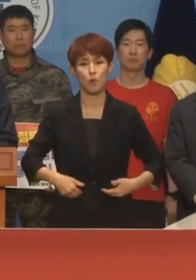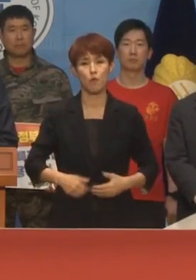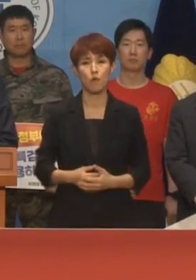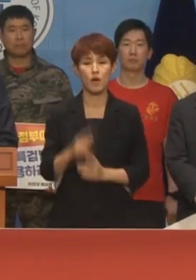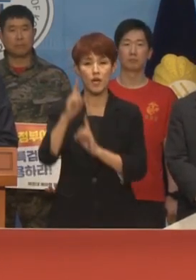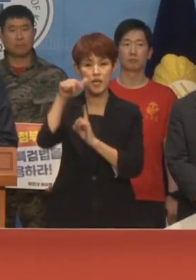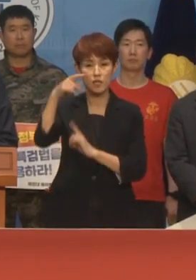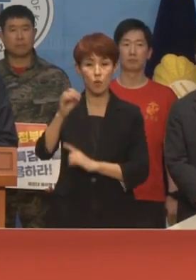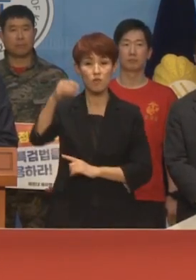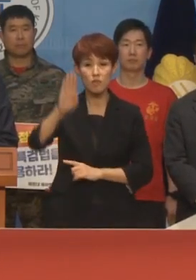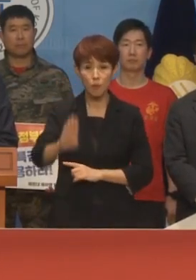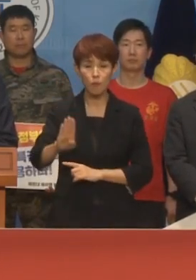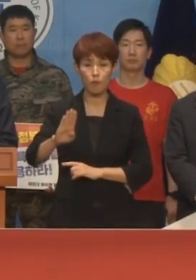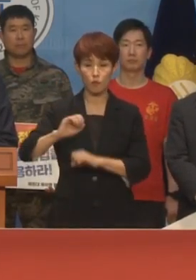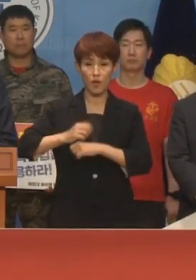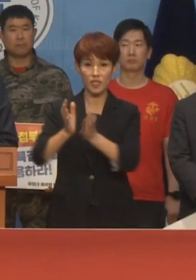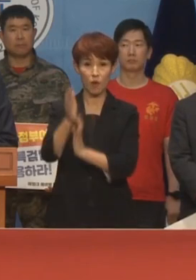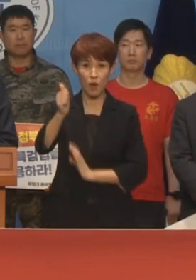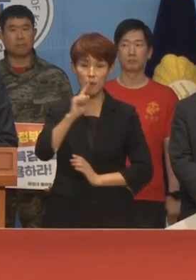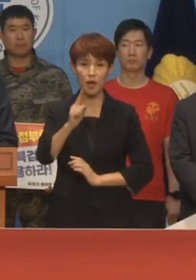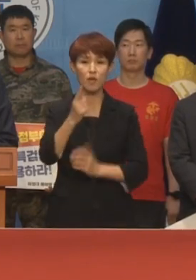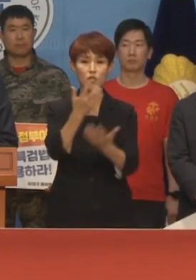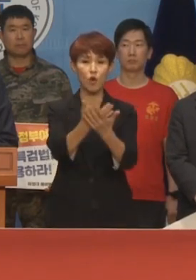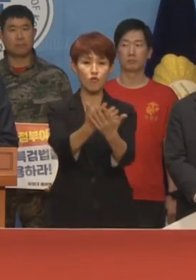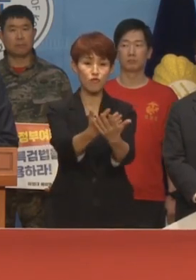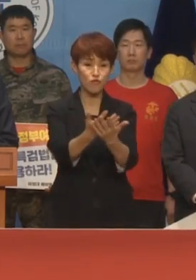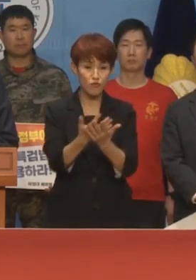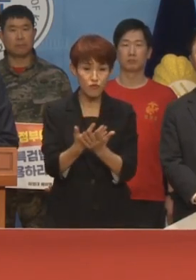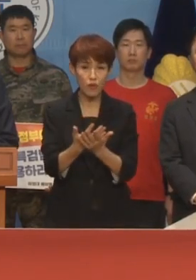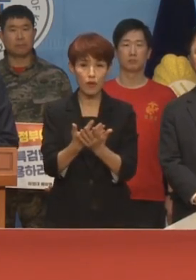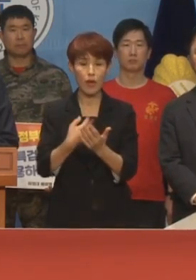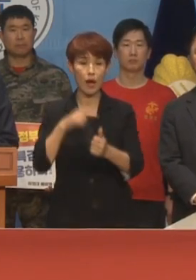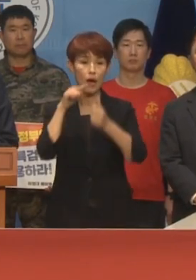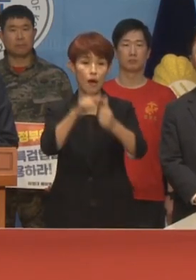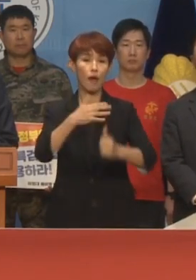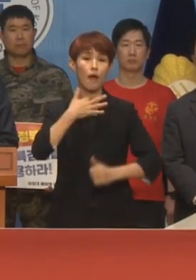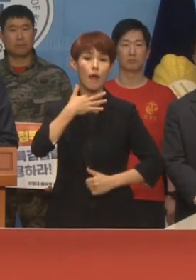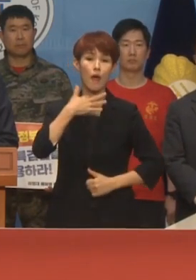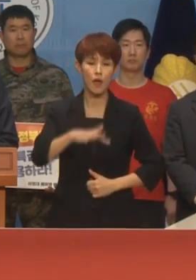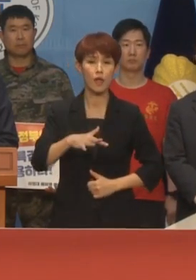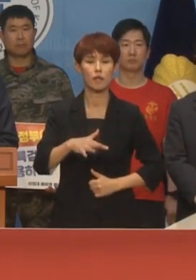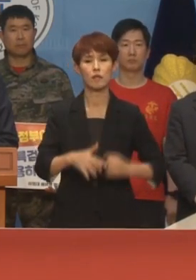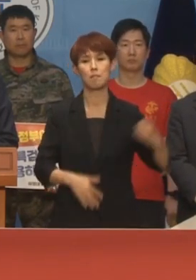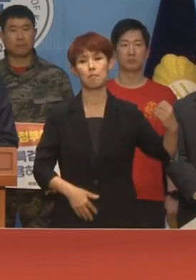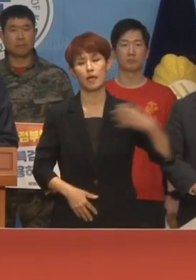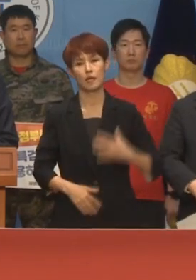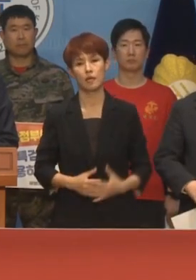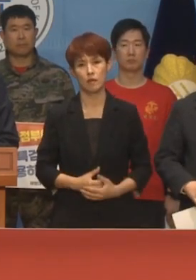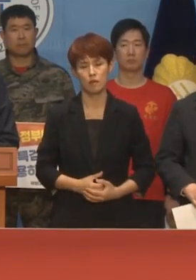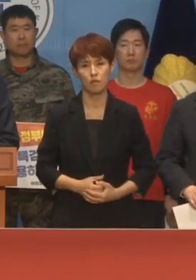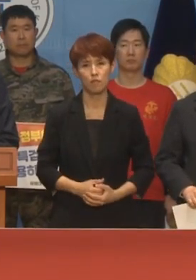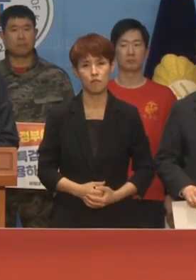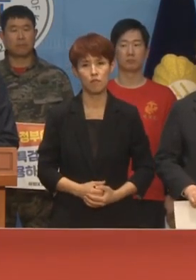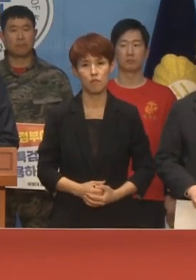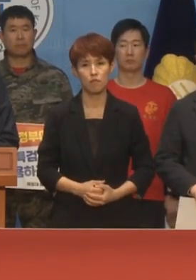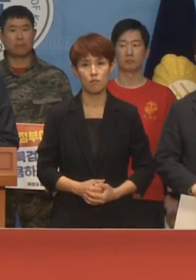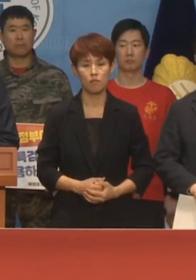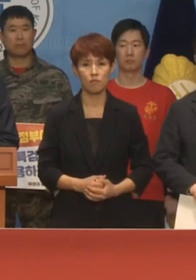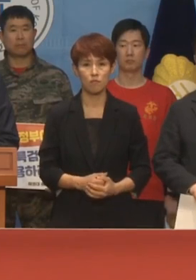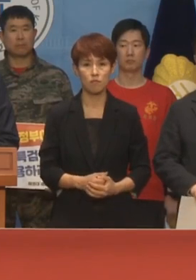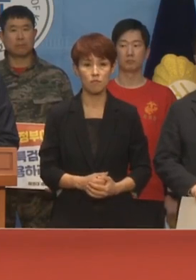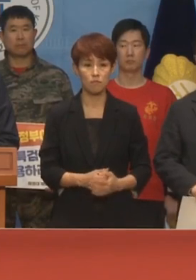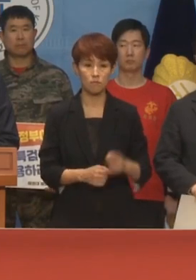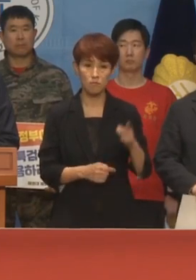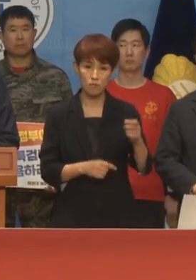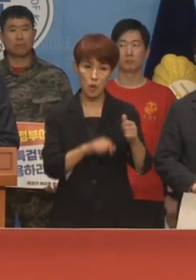뭐라고 말을 했나 하면 서류를 반환하는데 자신이 지시한 바가 없다라고 말을 했습니다. 본인 처벌을